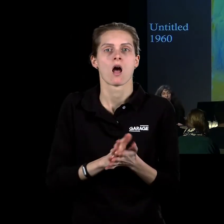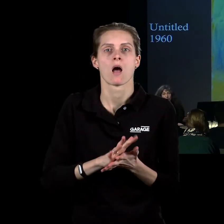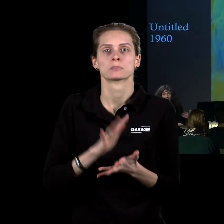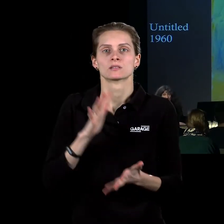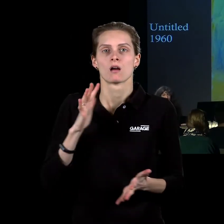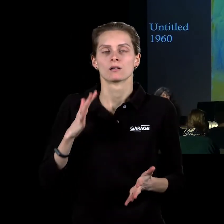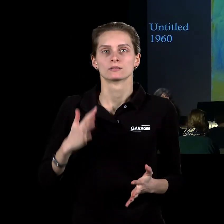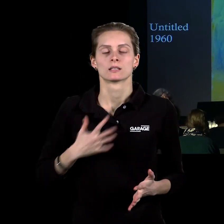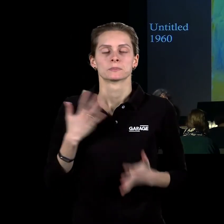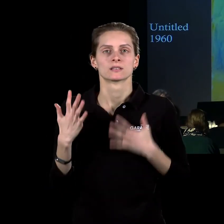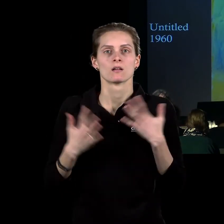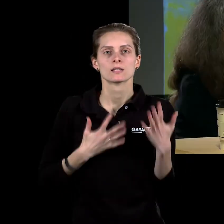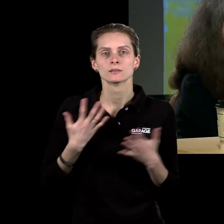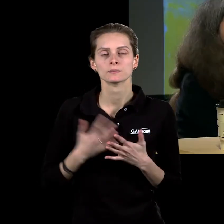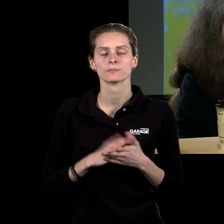тогда был